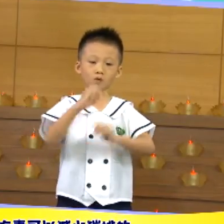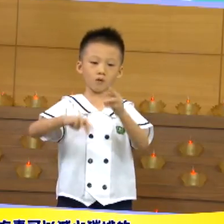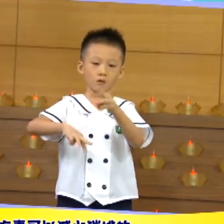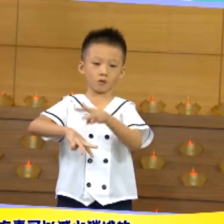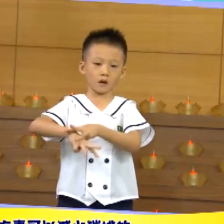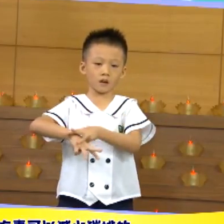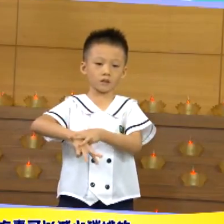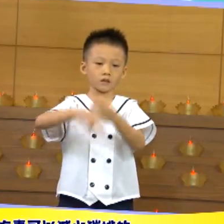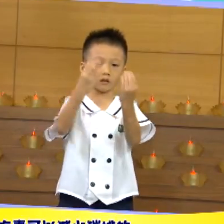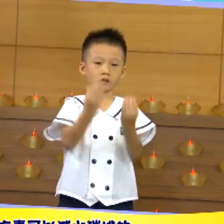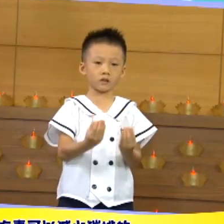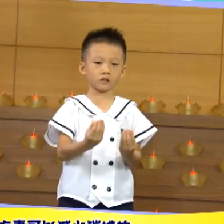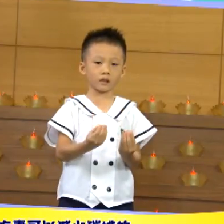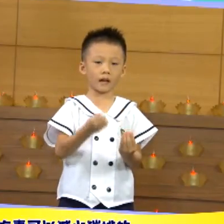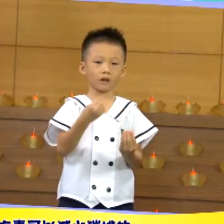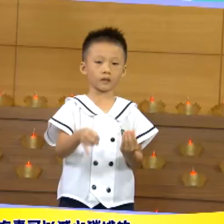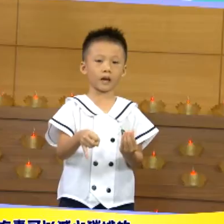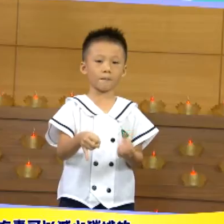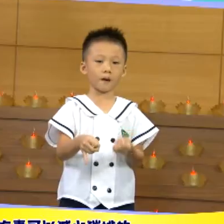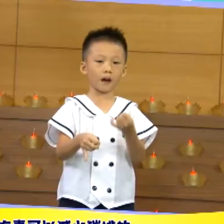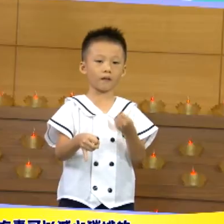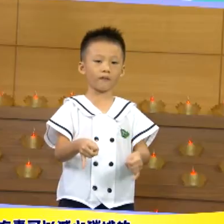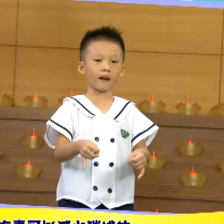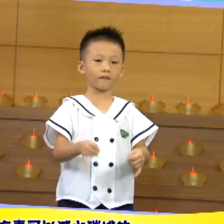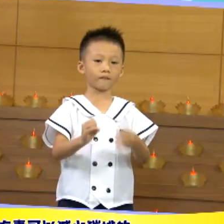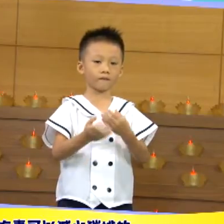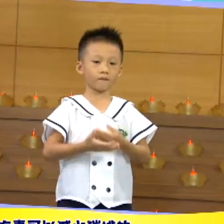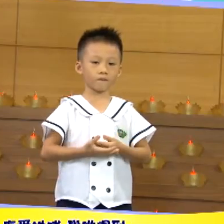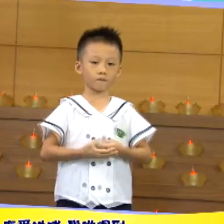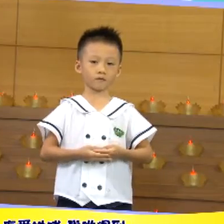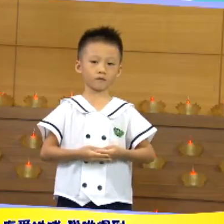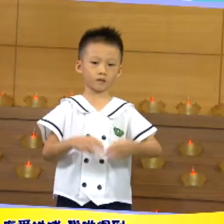吃素可以减少碳排放，